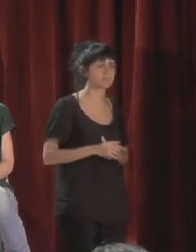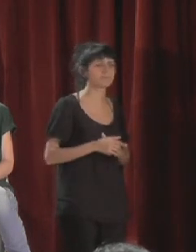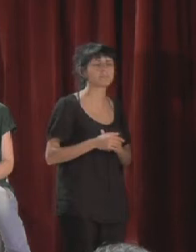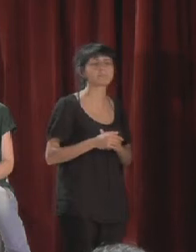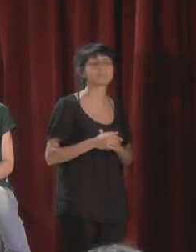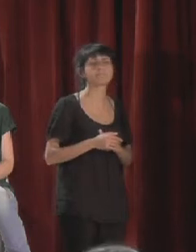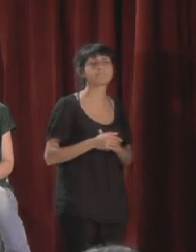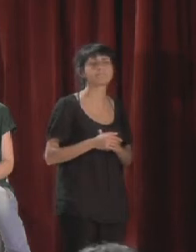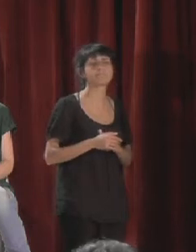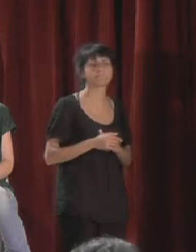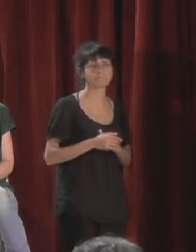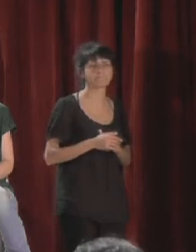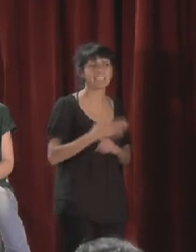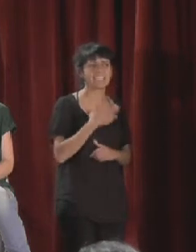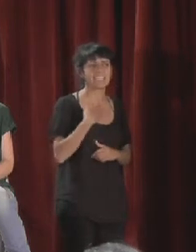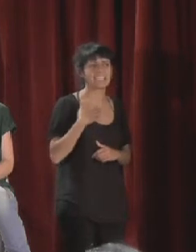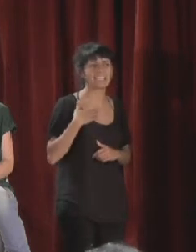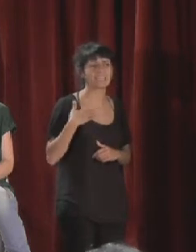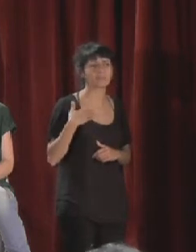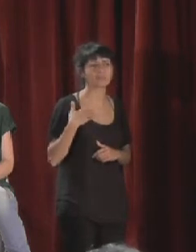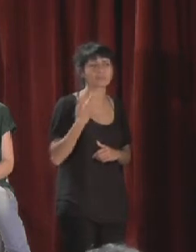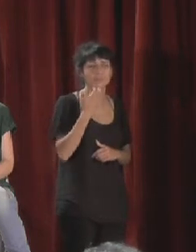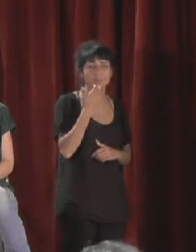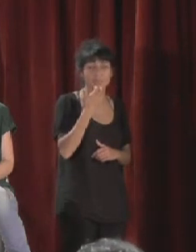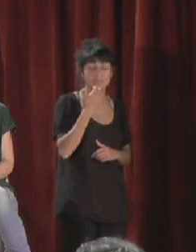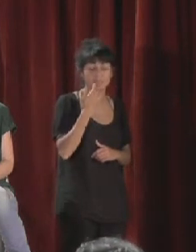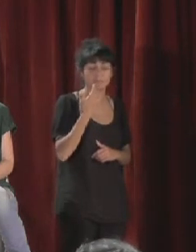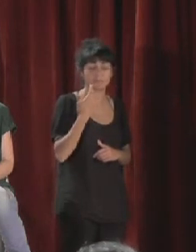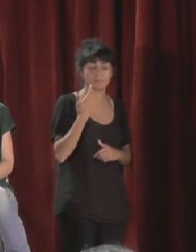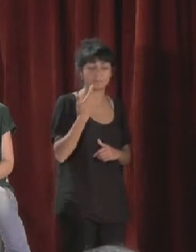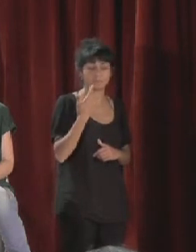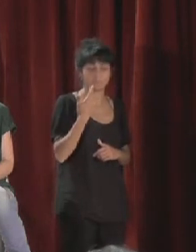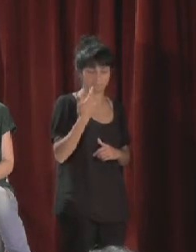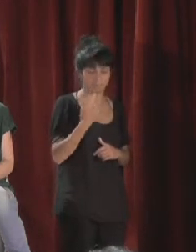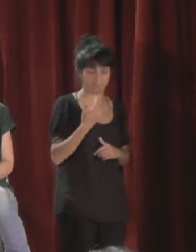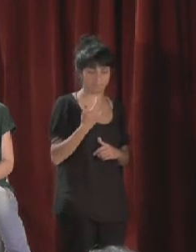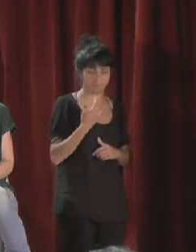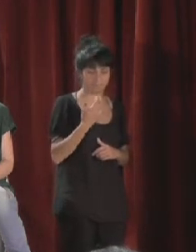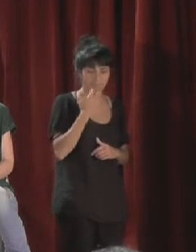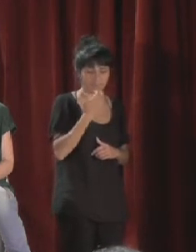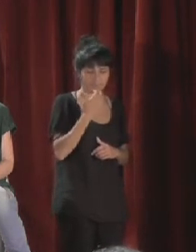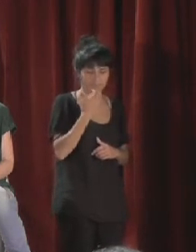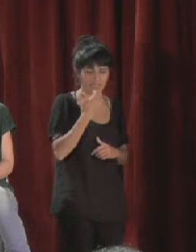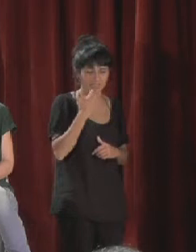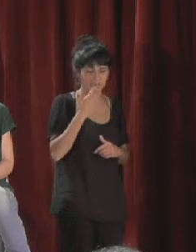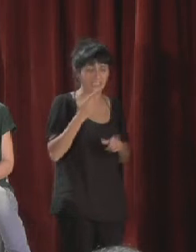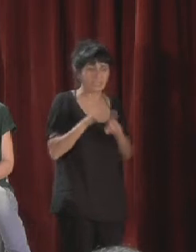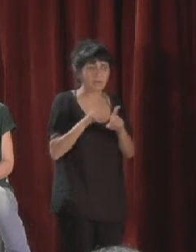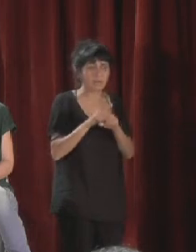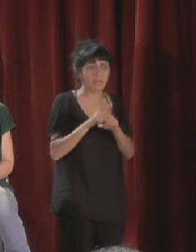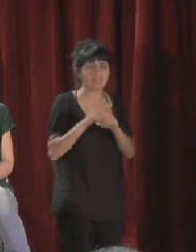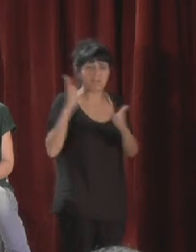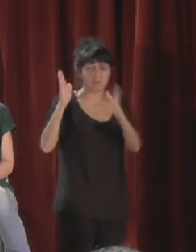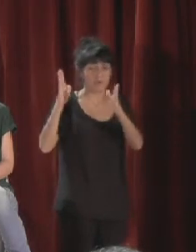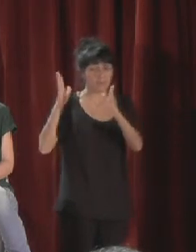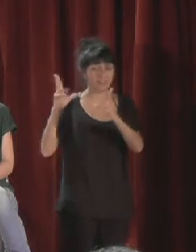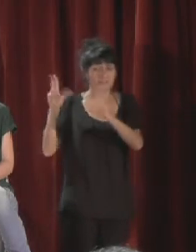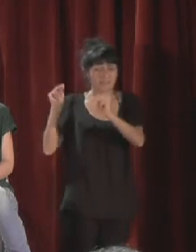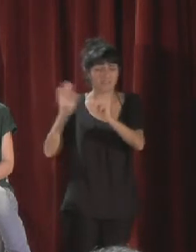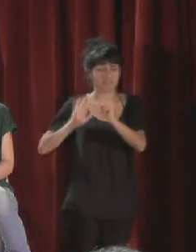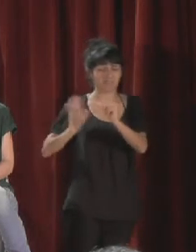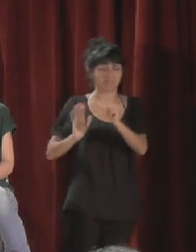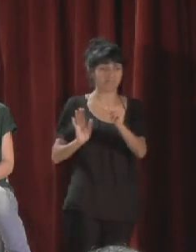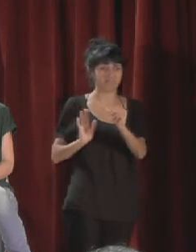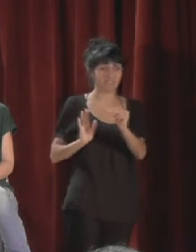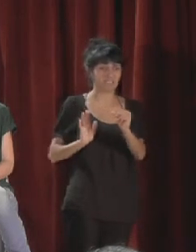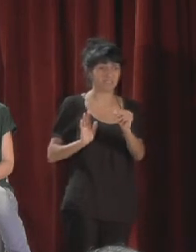porque non se trata de poner parches a unha lacra que xa está esgotada, que xa fracasou. Aínda que non o recoñezan,